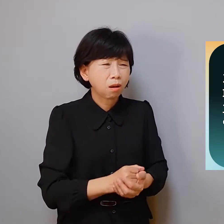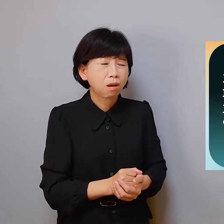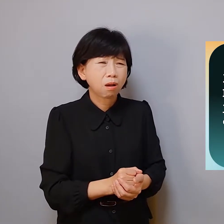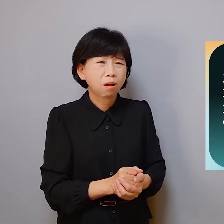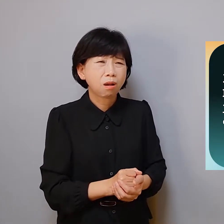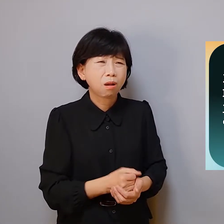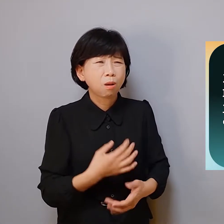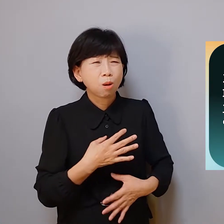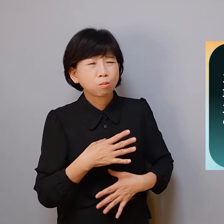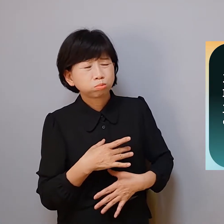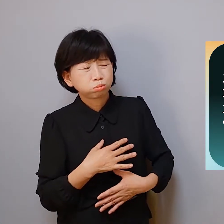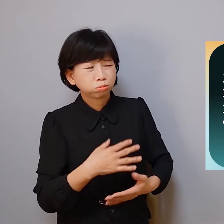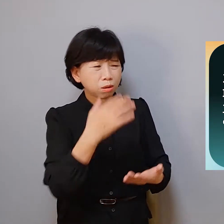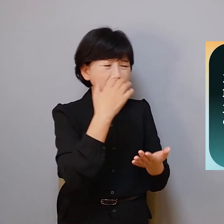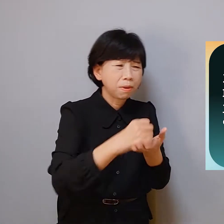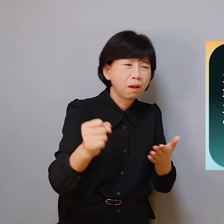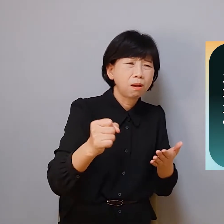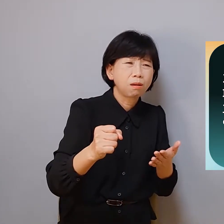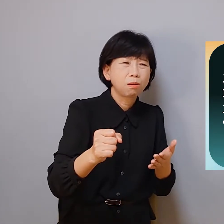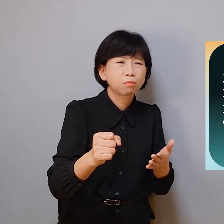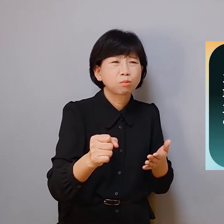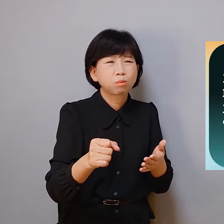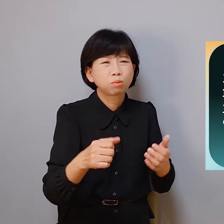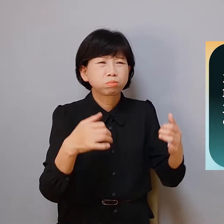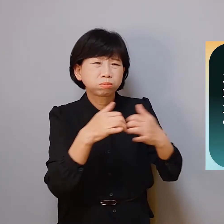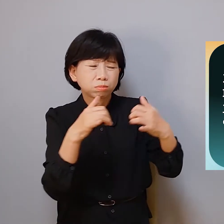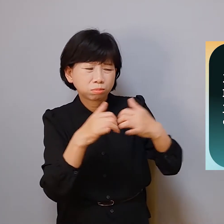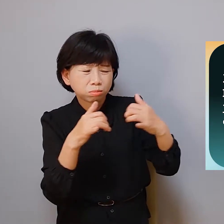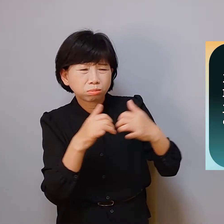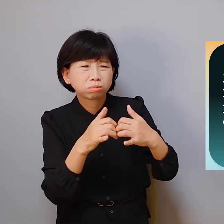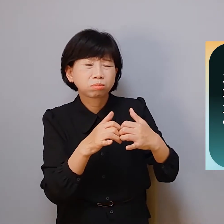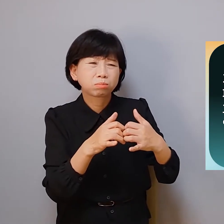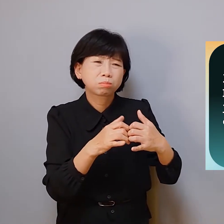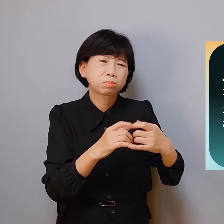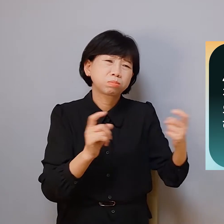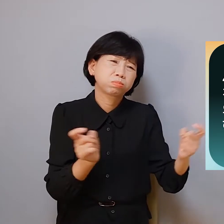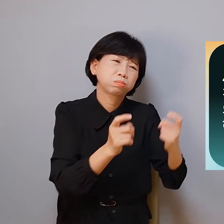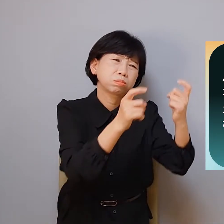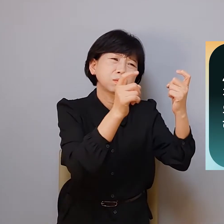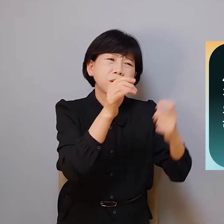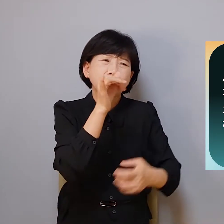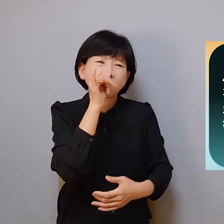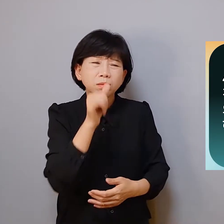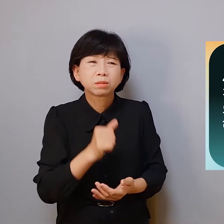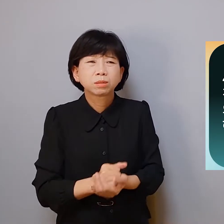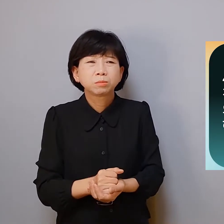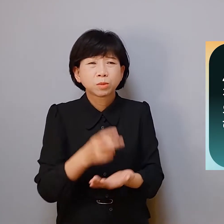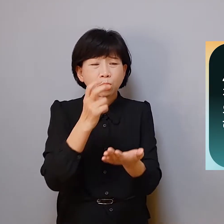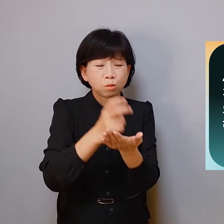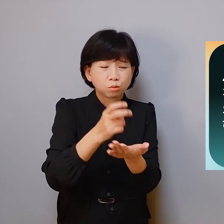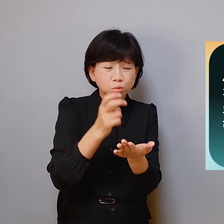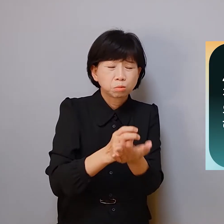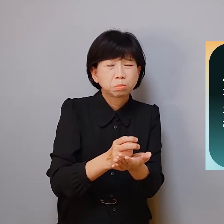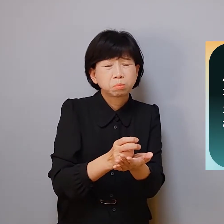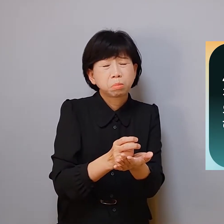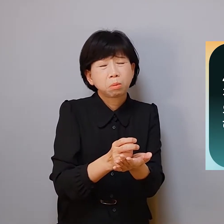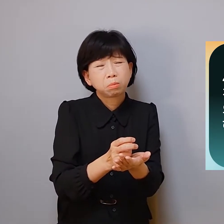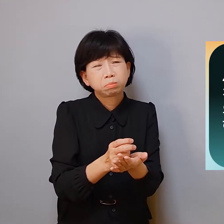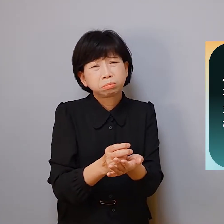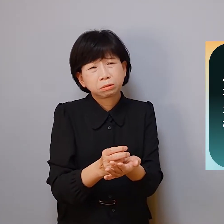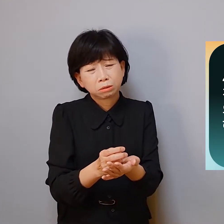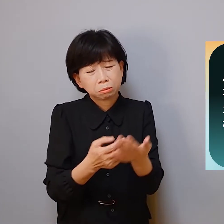겁탈과 강포가 내 앞에 있고 변론과 분쟁이 일어났나이다. 이러므로 율법이